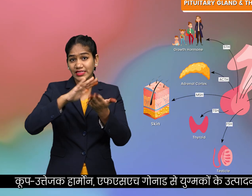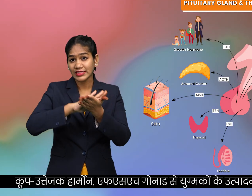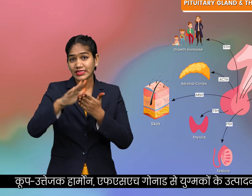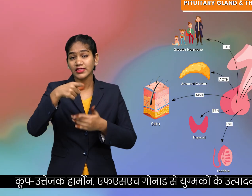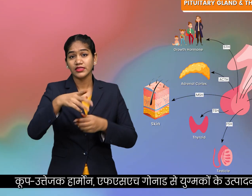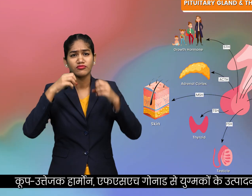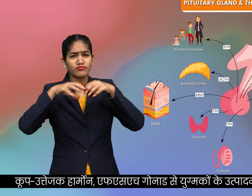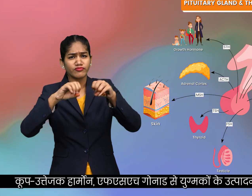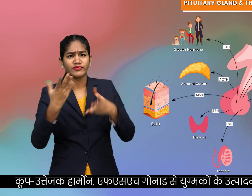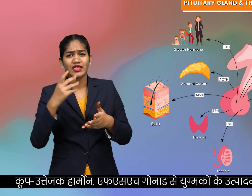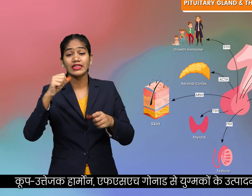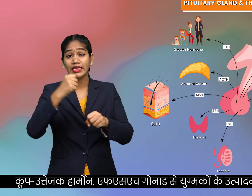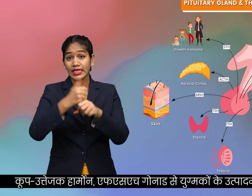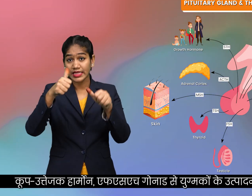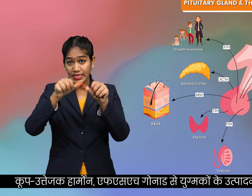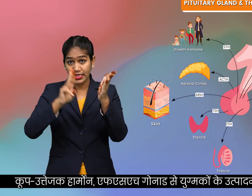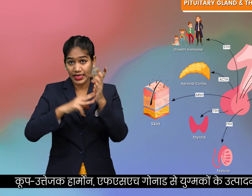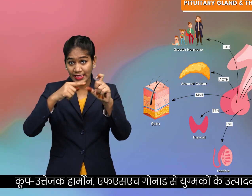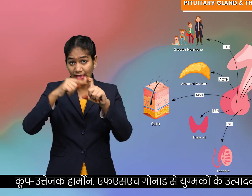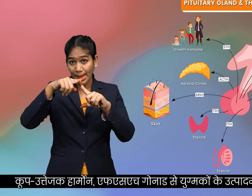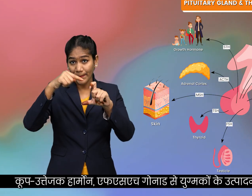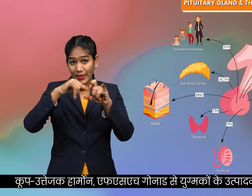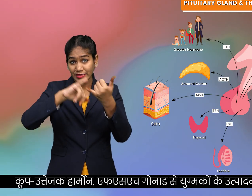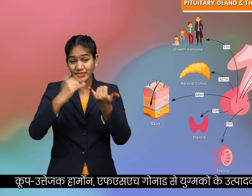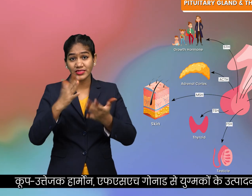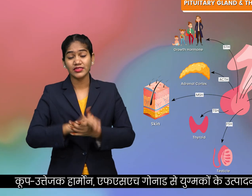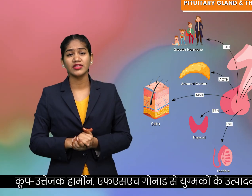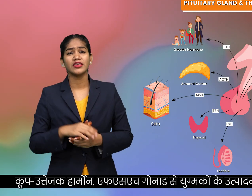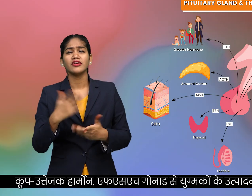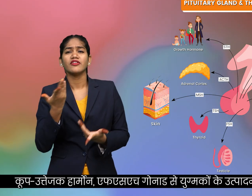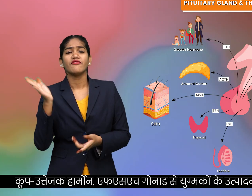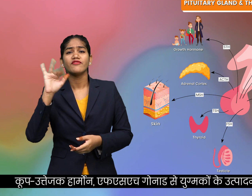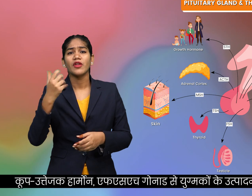से युग्मकों के उत्पादन को